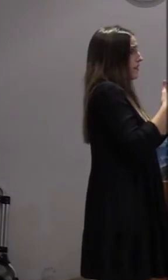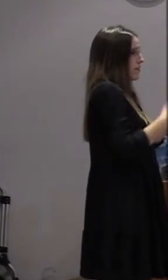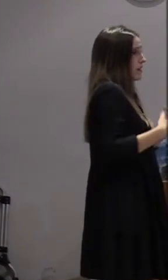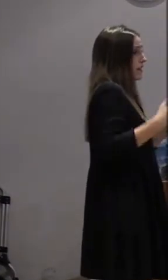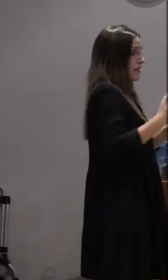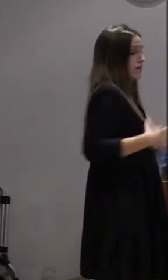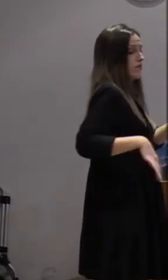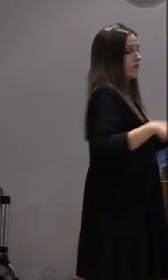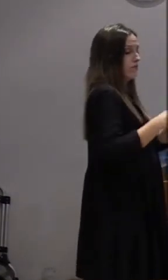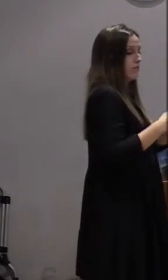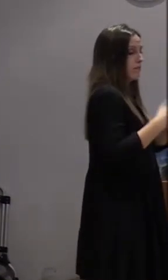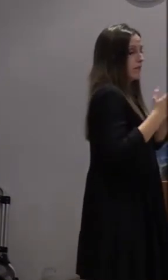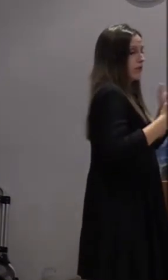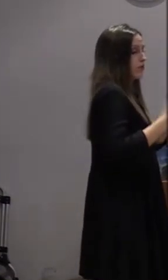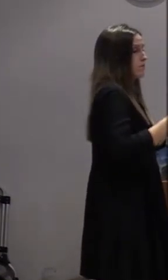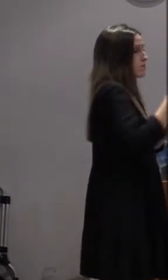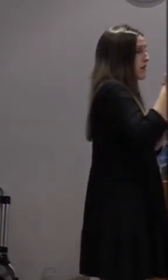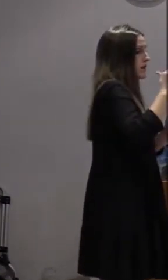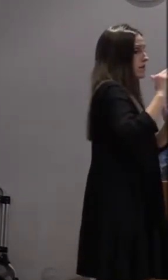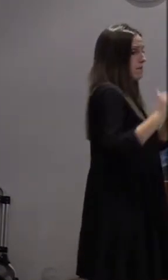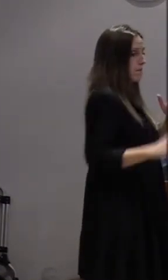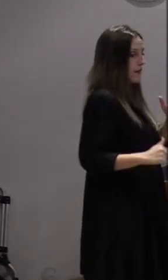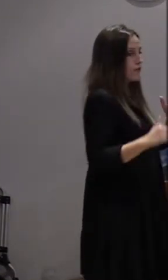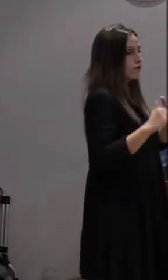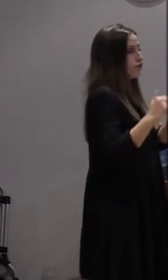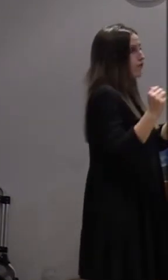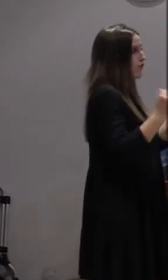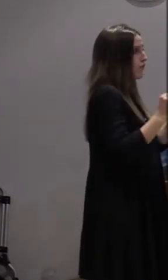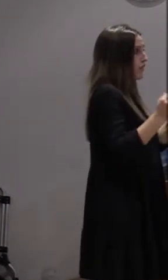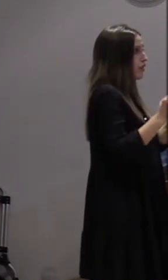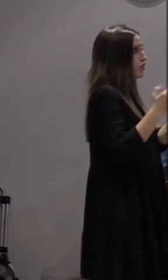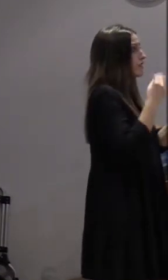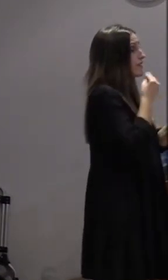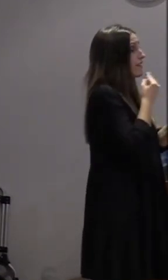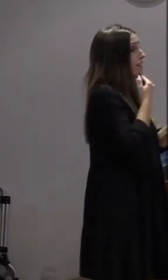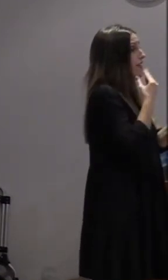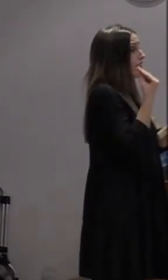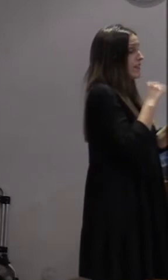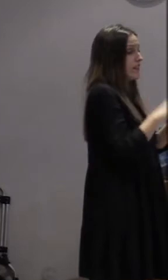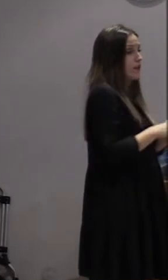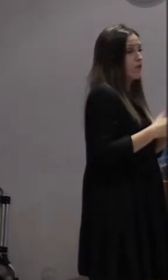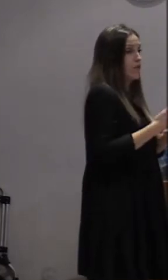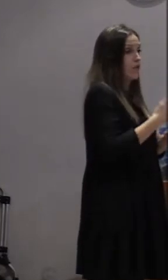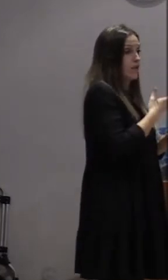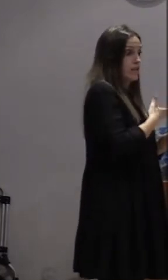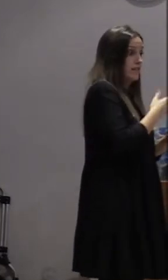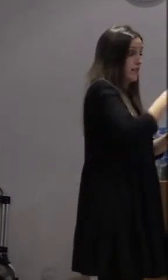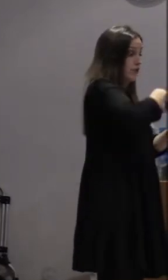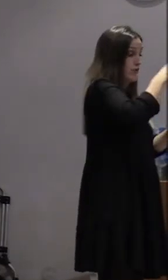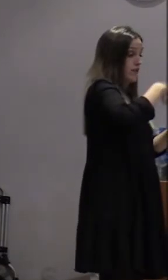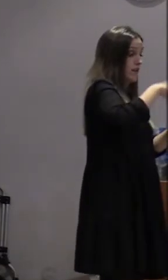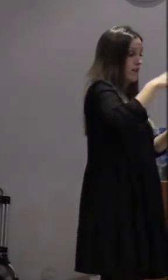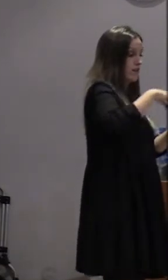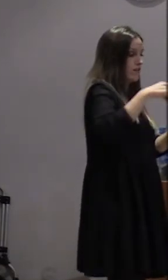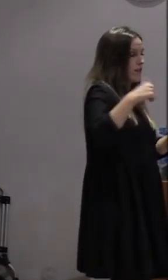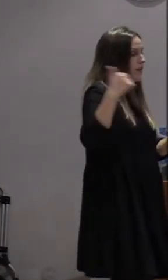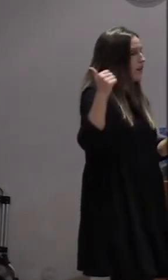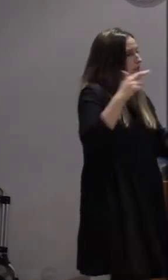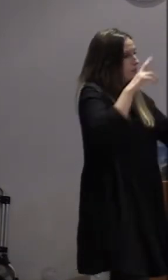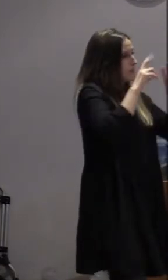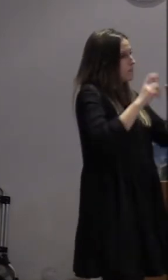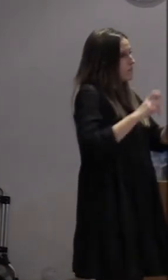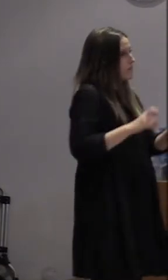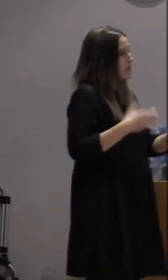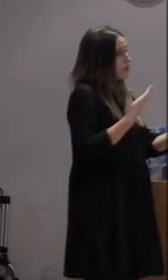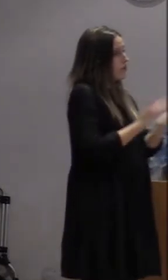periodos más o menos fríos durante la pequeña edad de hielo. Lo que antes os he descrito con la gráfica, este investigador